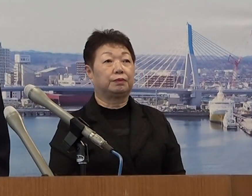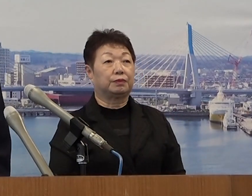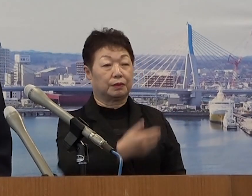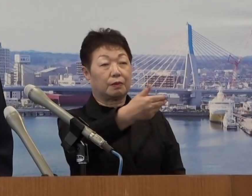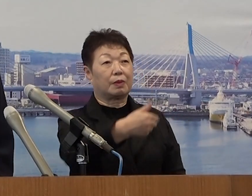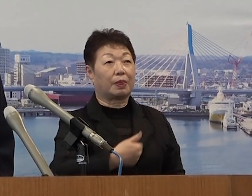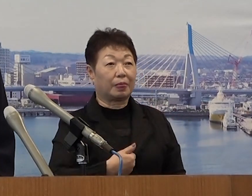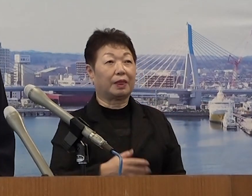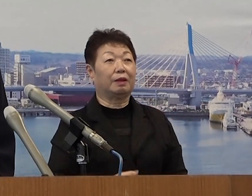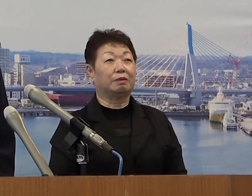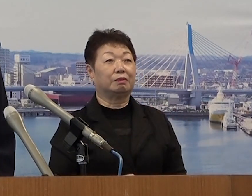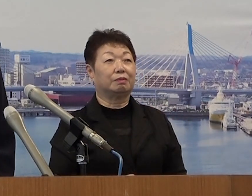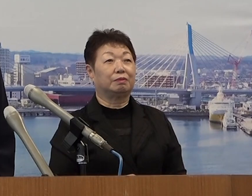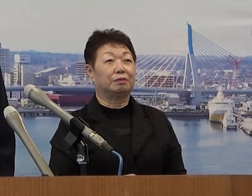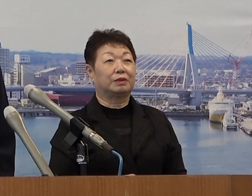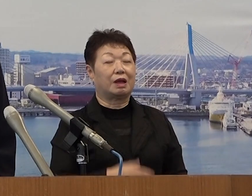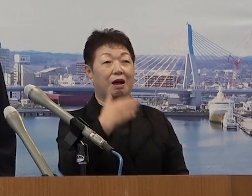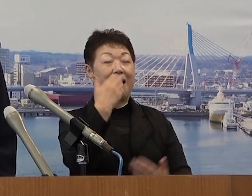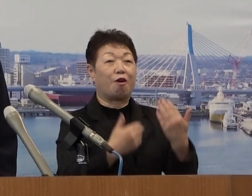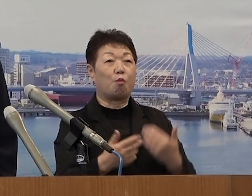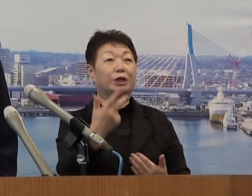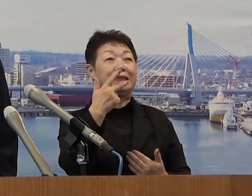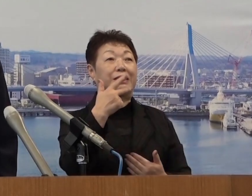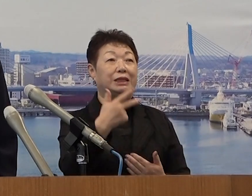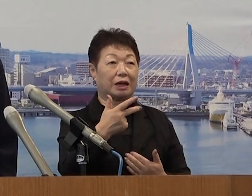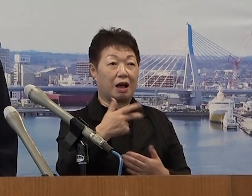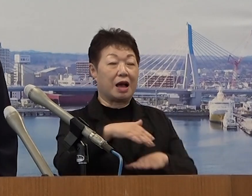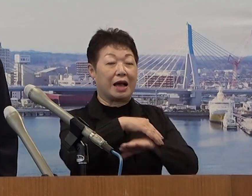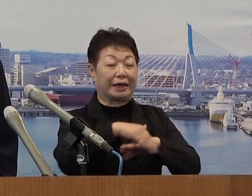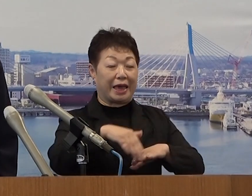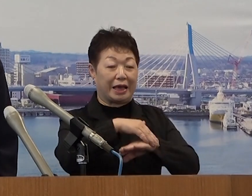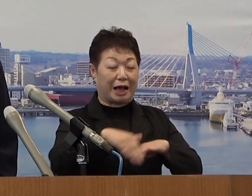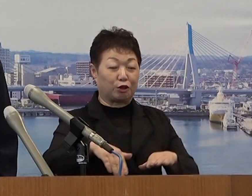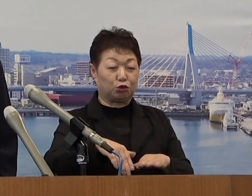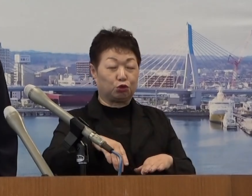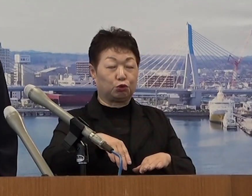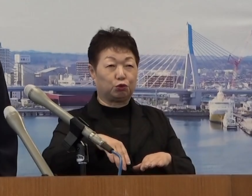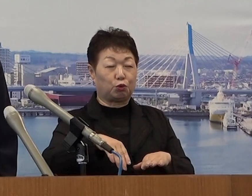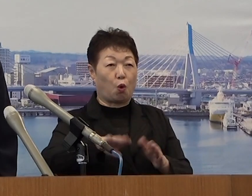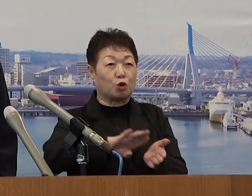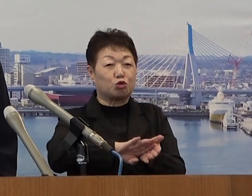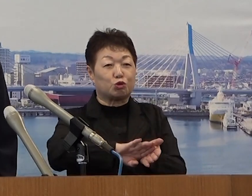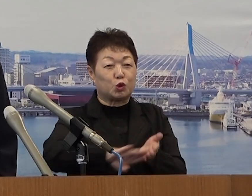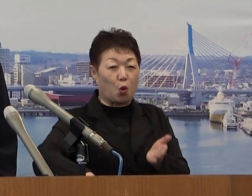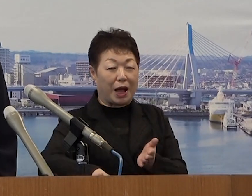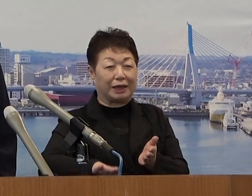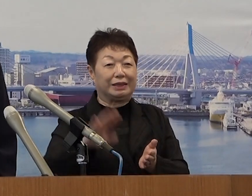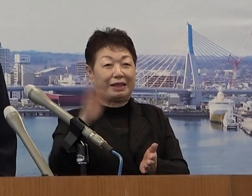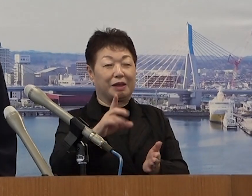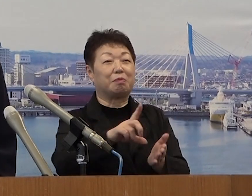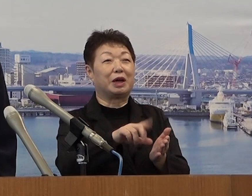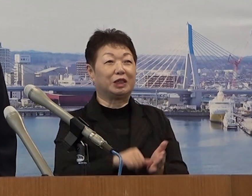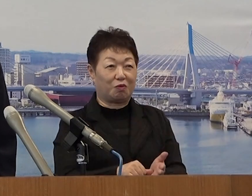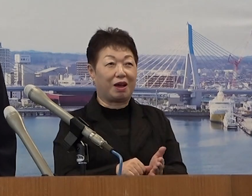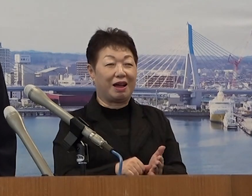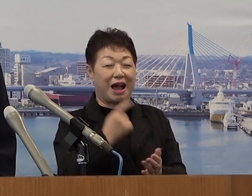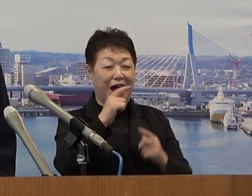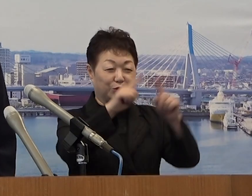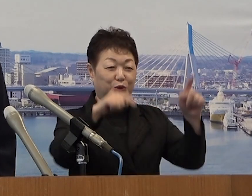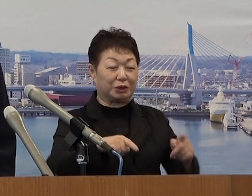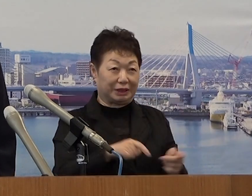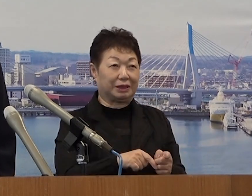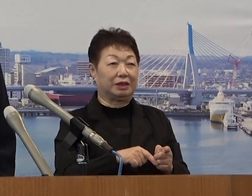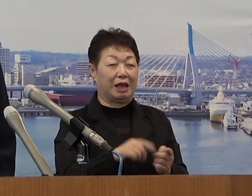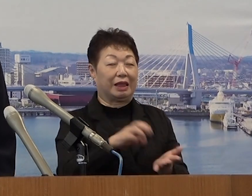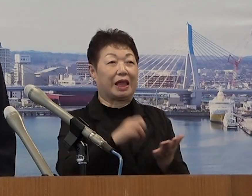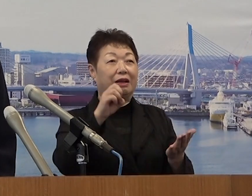極論を言ってしまえば、もう青森市がこうその計画区域から除外されない限りは白紙撤回のこう